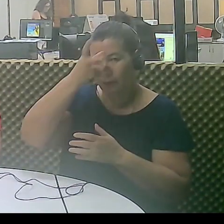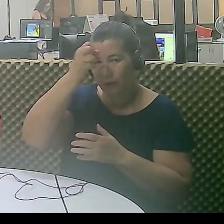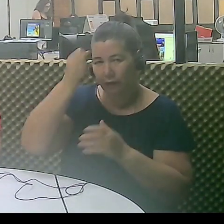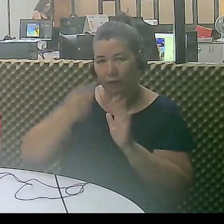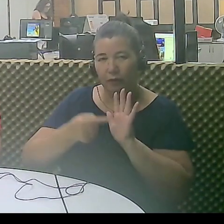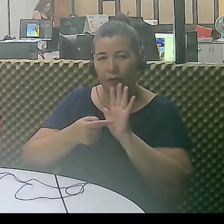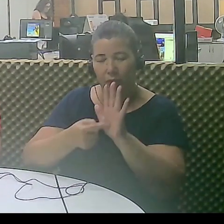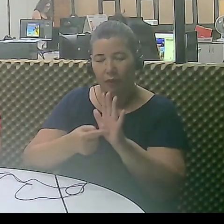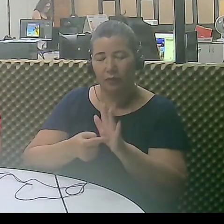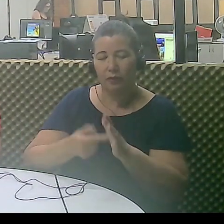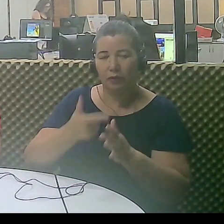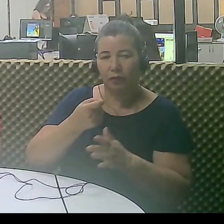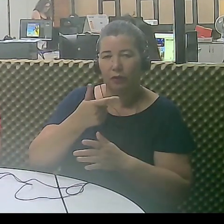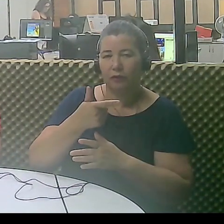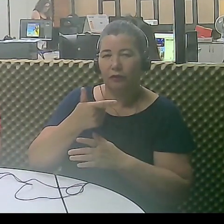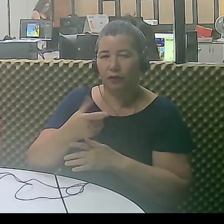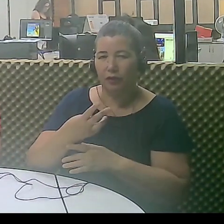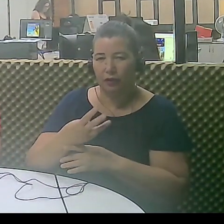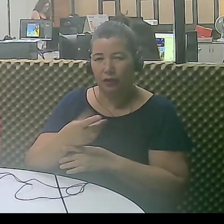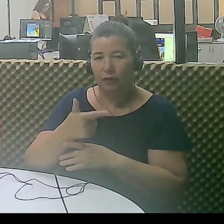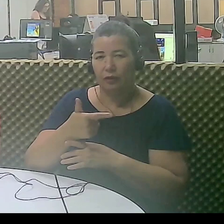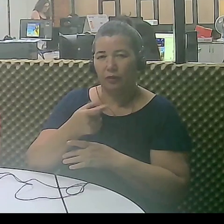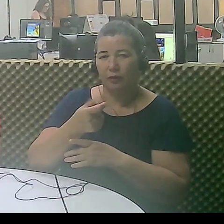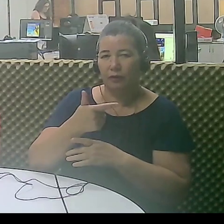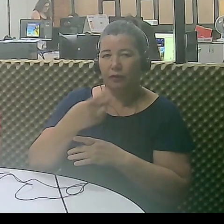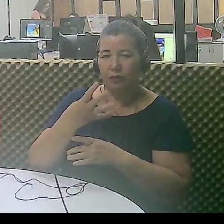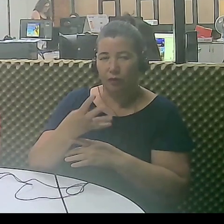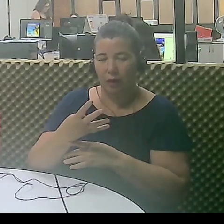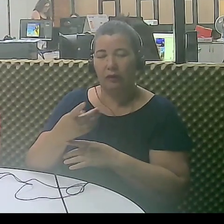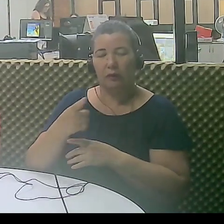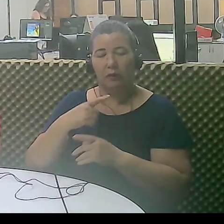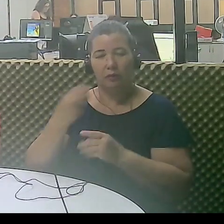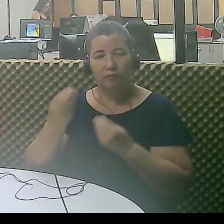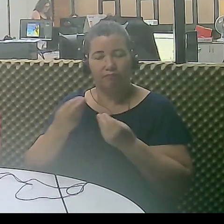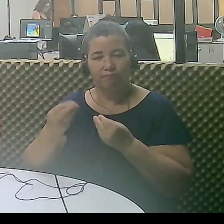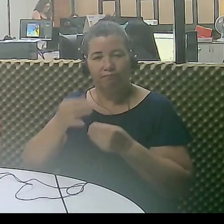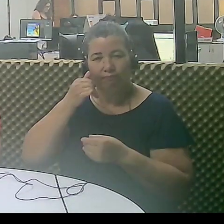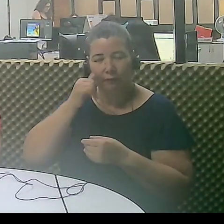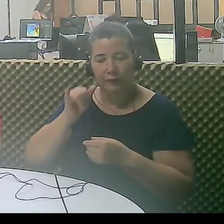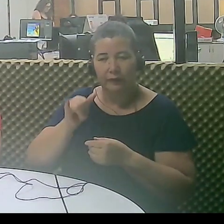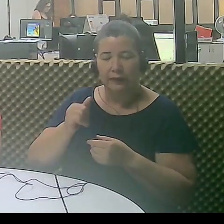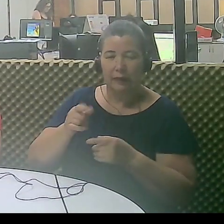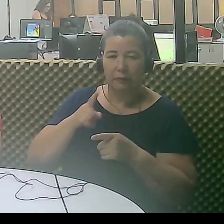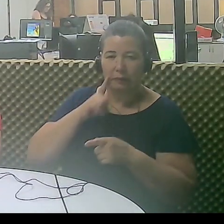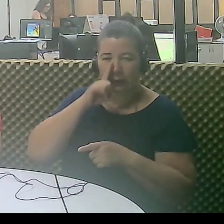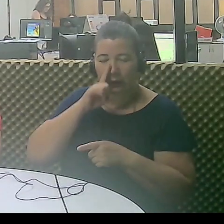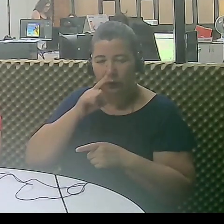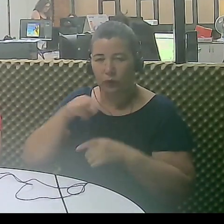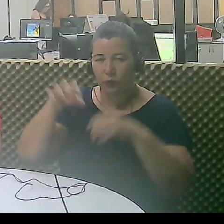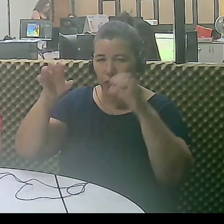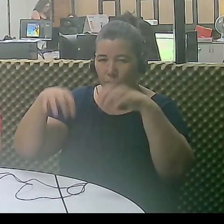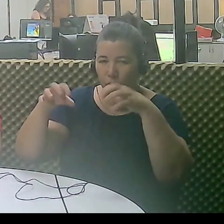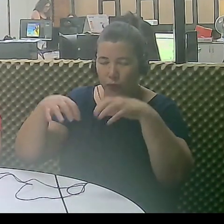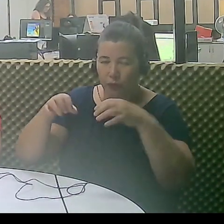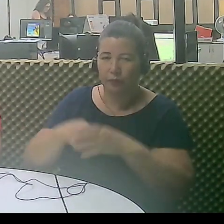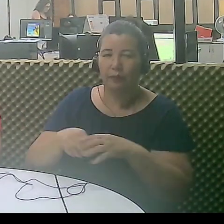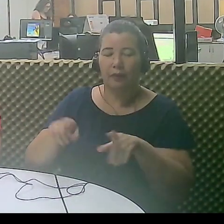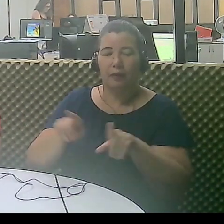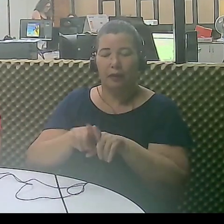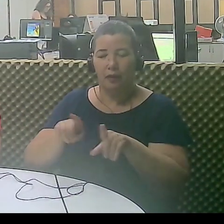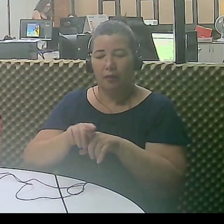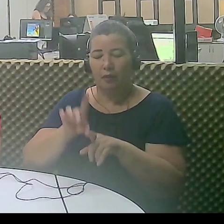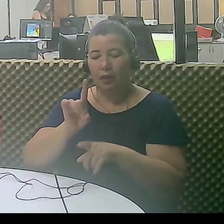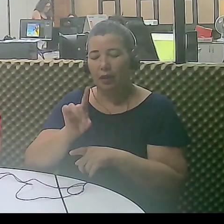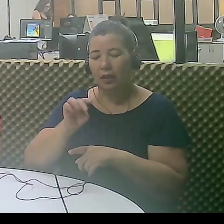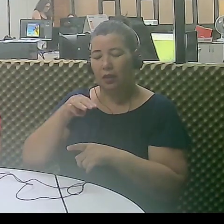edição 2023-2024 do Plano de Emergência Pluviométrico. E ainda, DEMAI instala telemetria